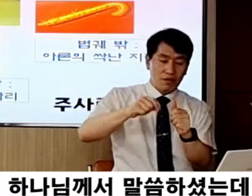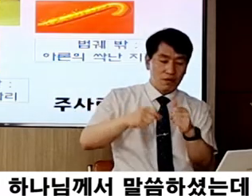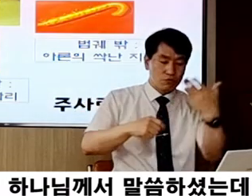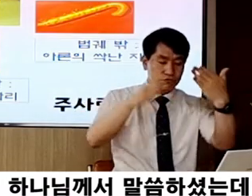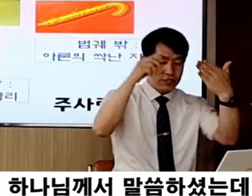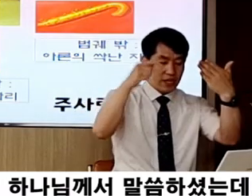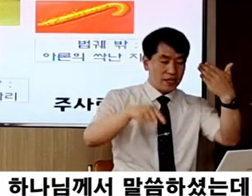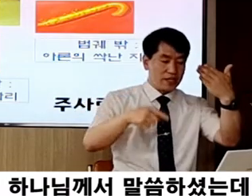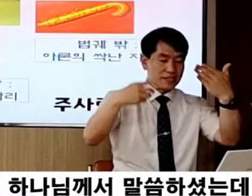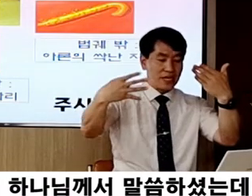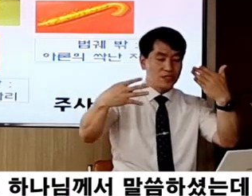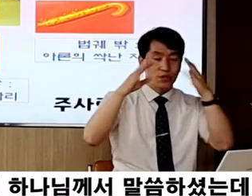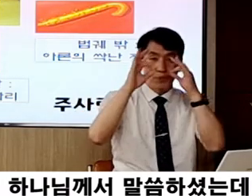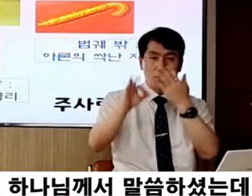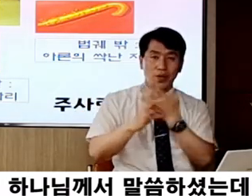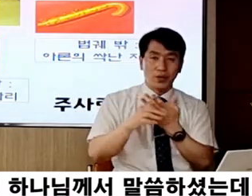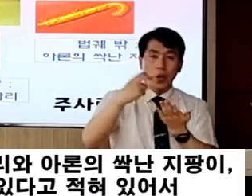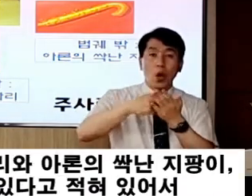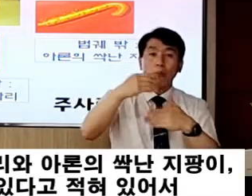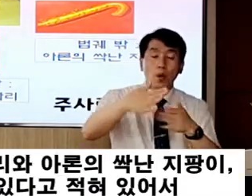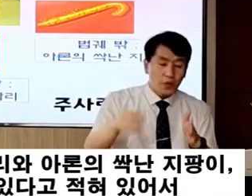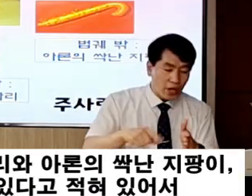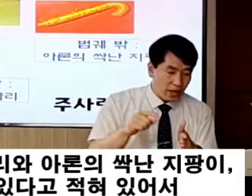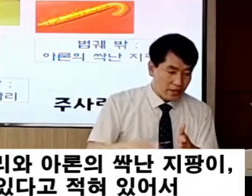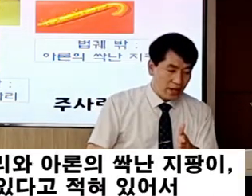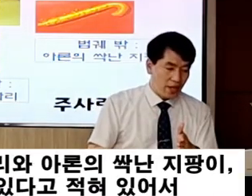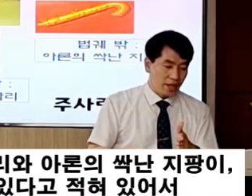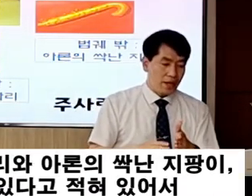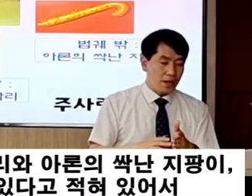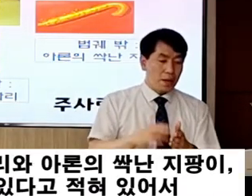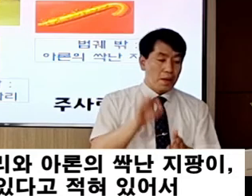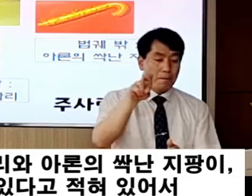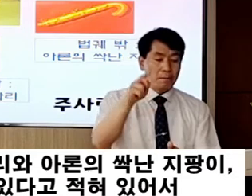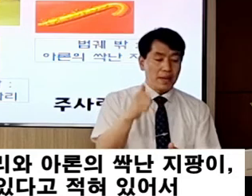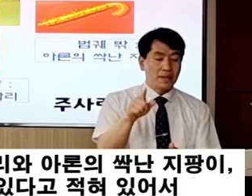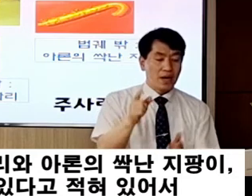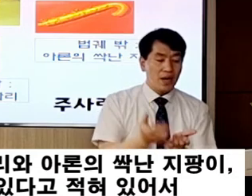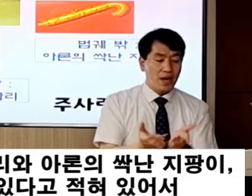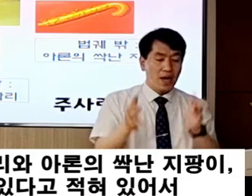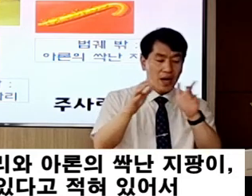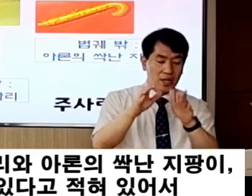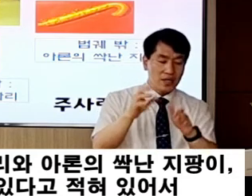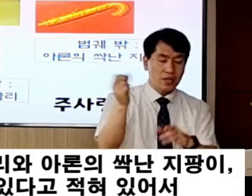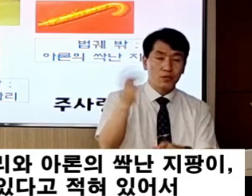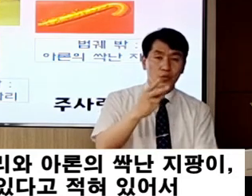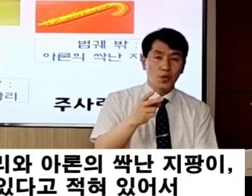히브리서 9장 4절을 보면 법궤 안에 만나 항아리,